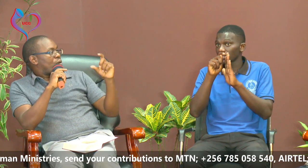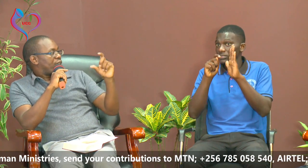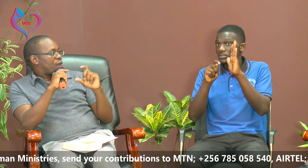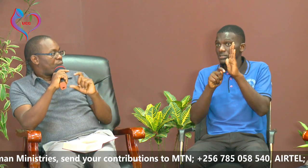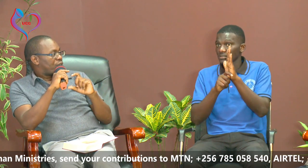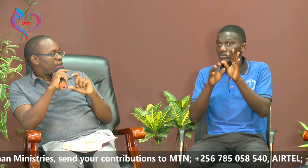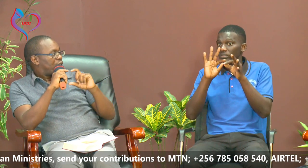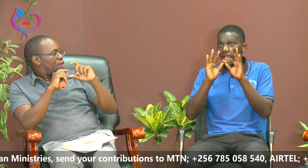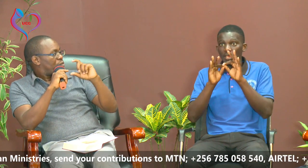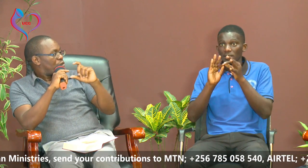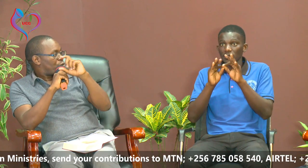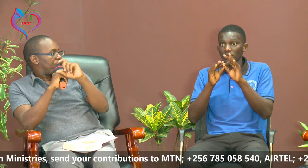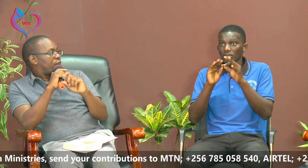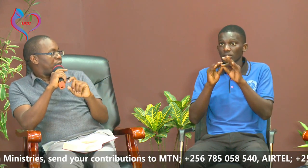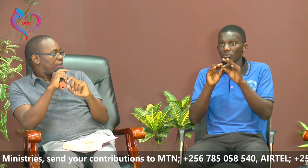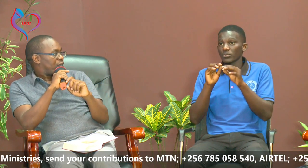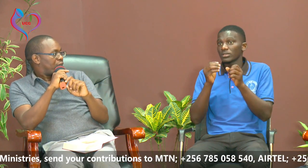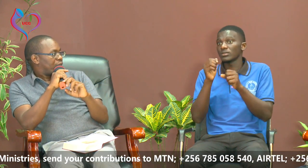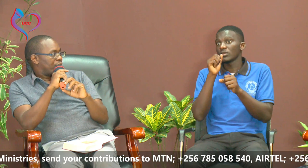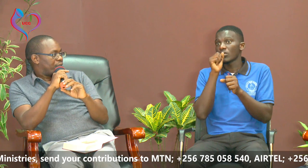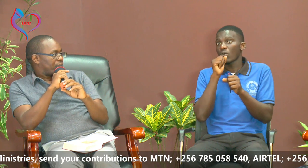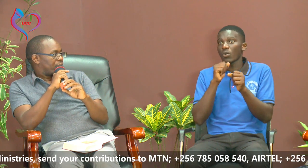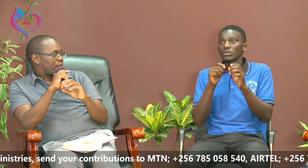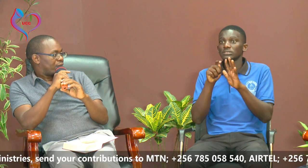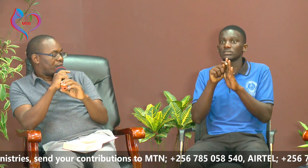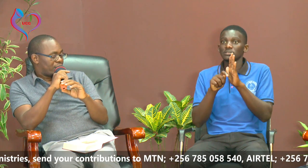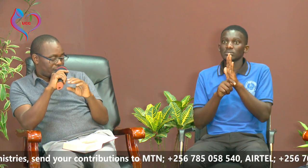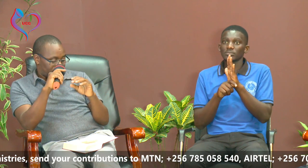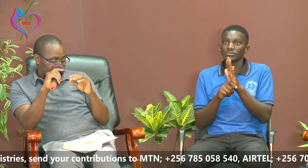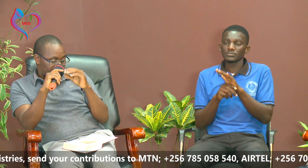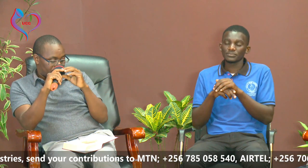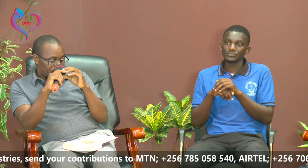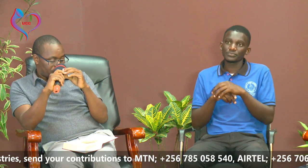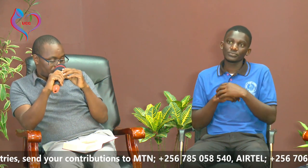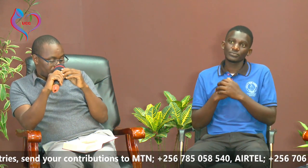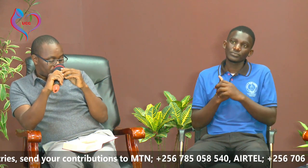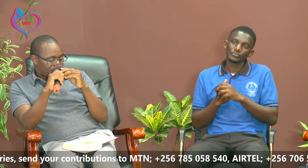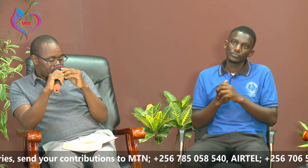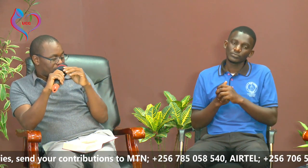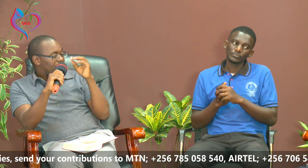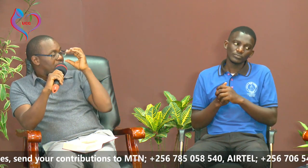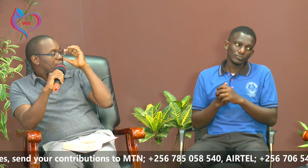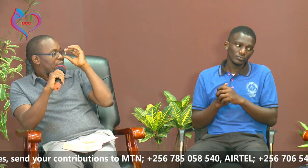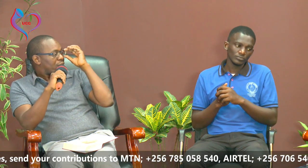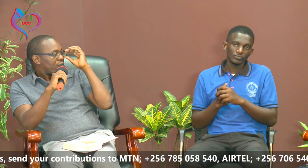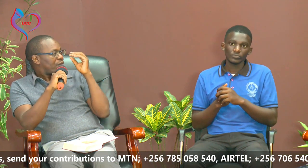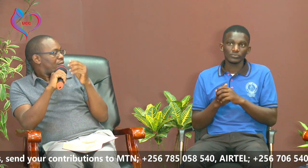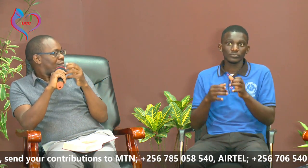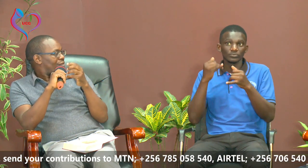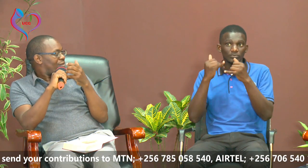wandi kibwa mchi mugu Greek. We wawo sewa tuyanzize akasembayo ya mlaini yeyo